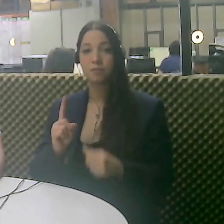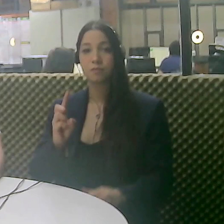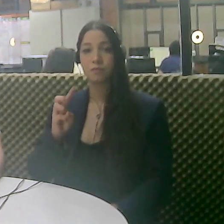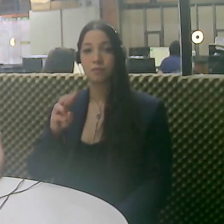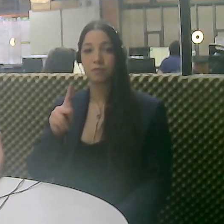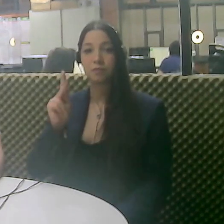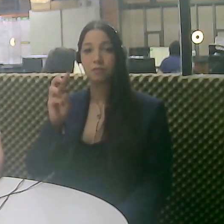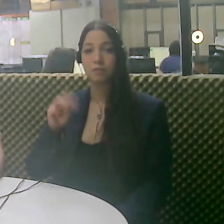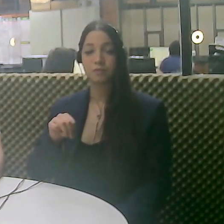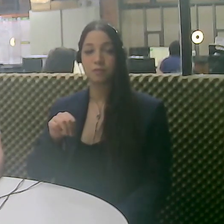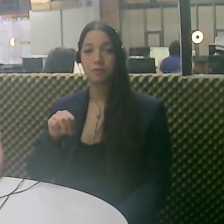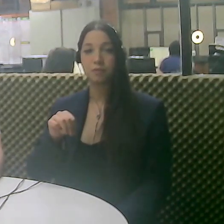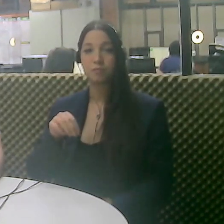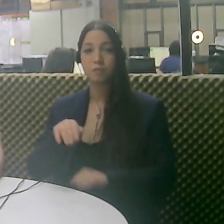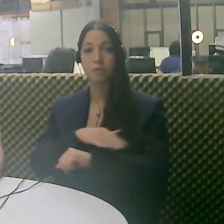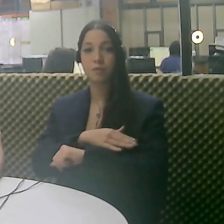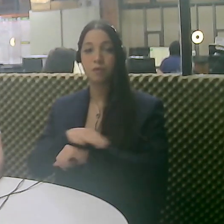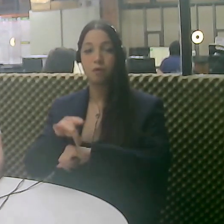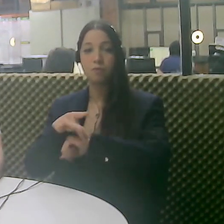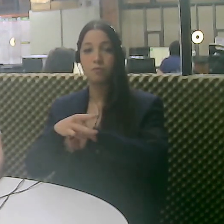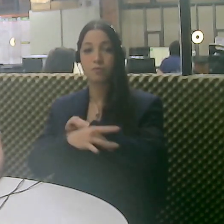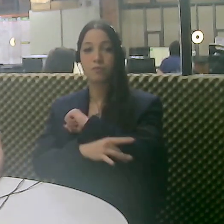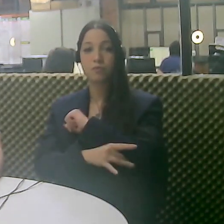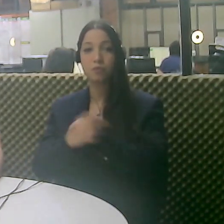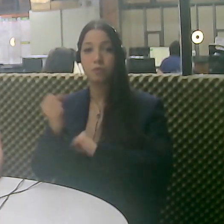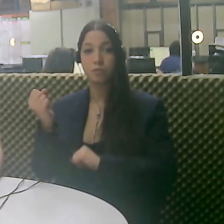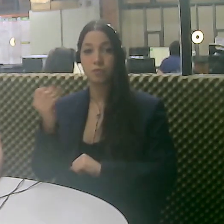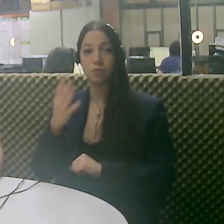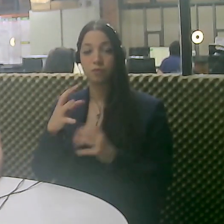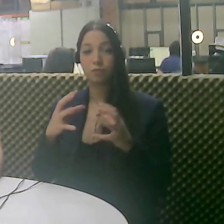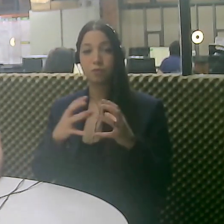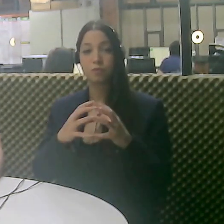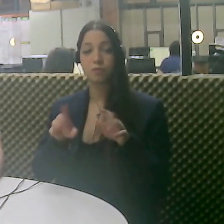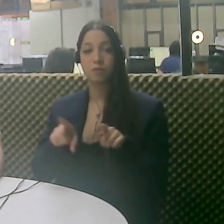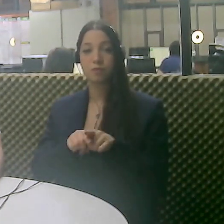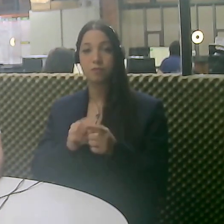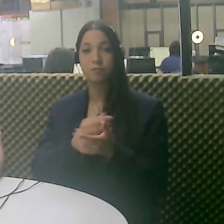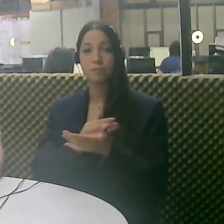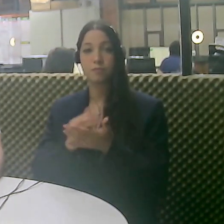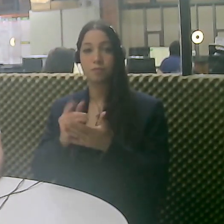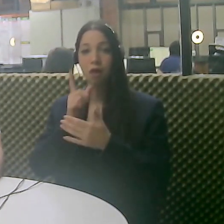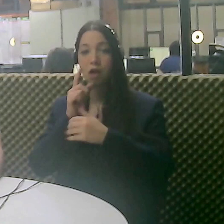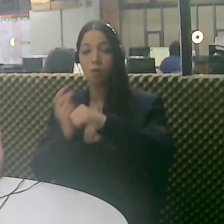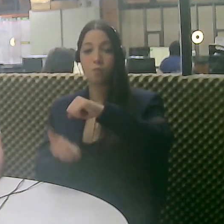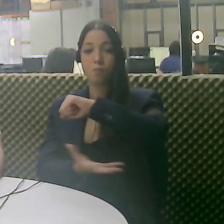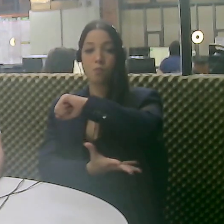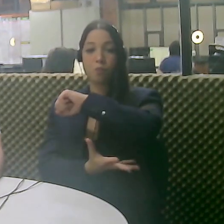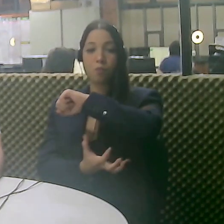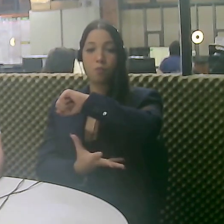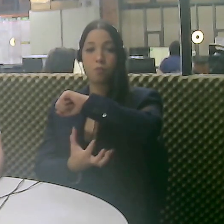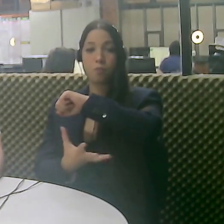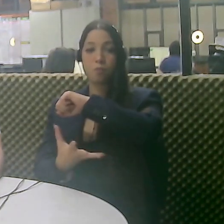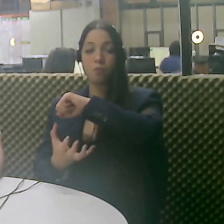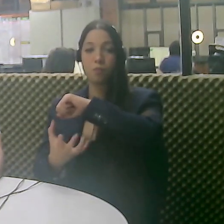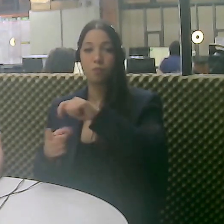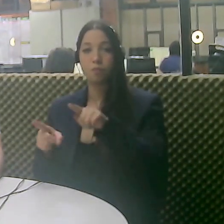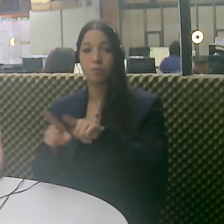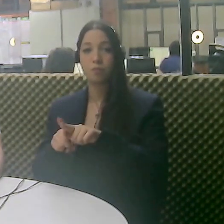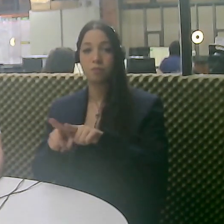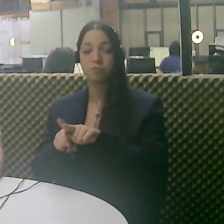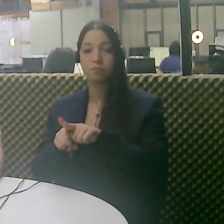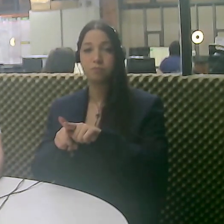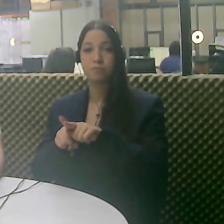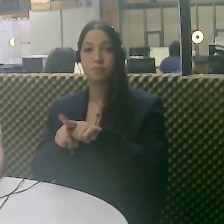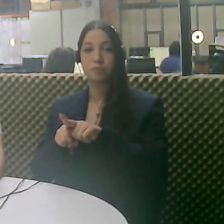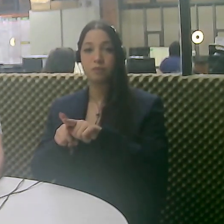de pistas laterais ganhou recapeamento. As equipes também iniciaram a rede de drenagem no local e a armação e concretagem